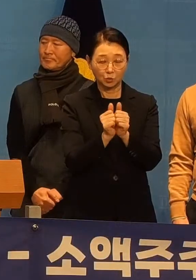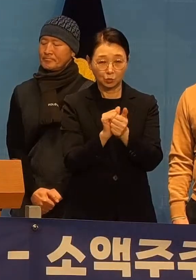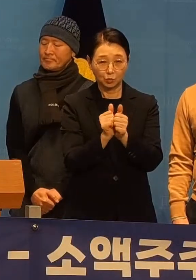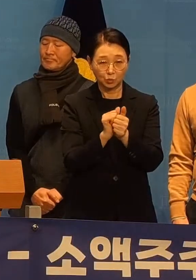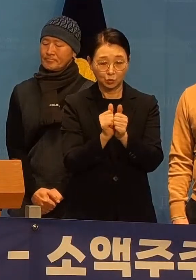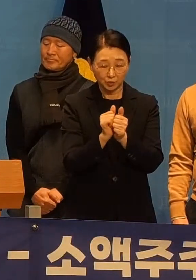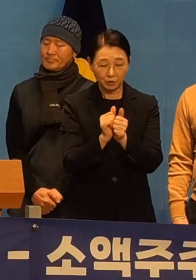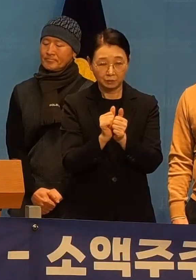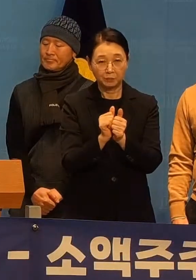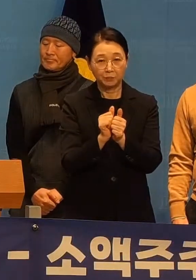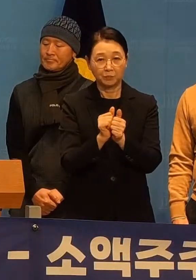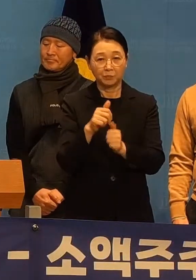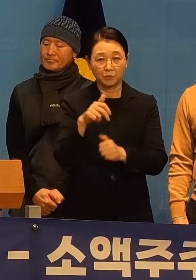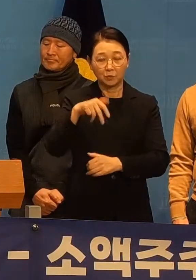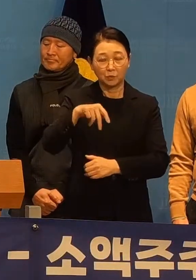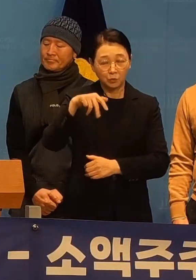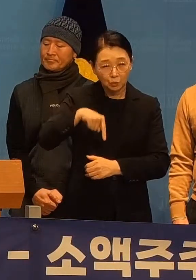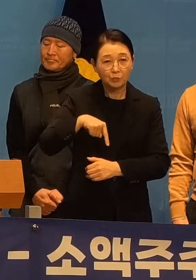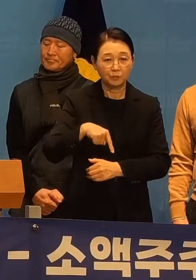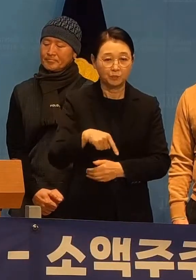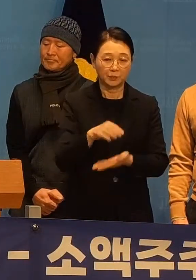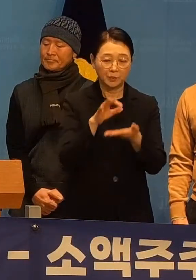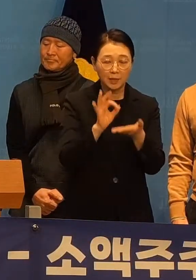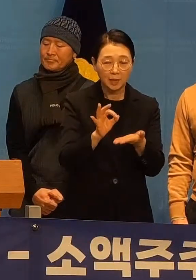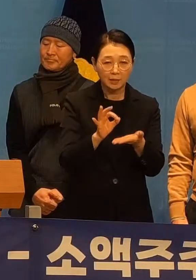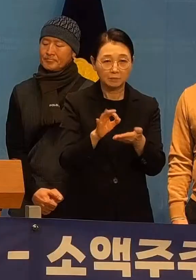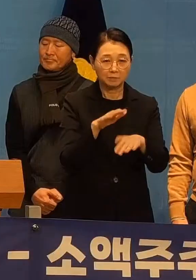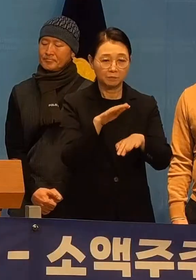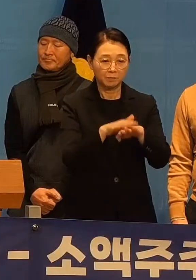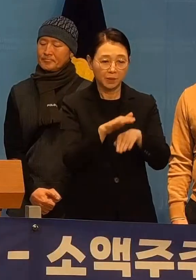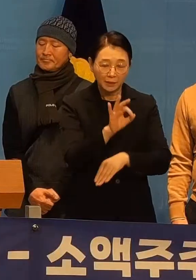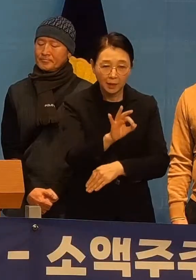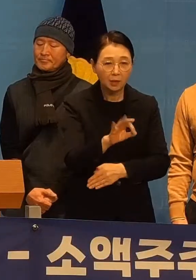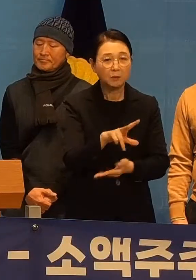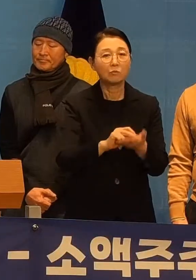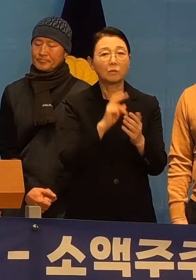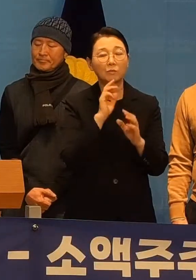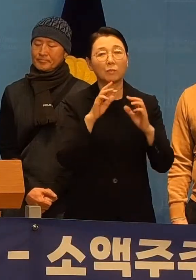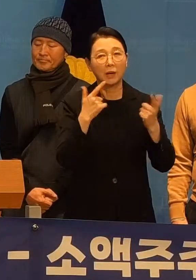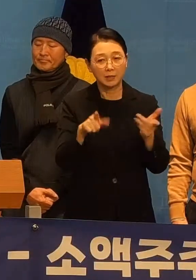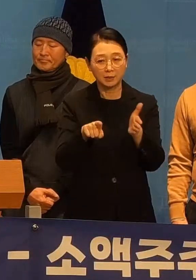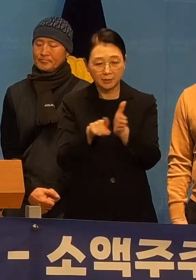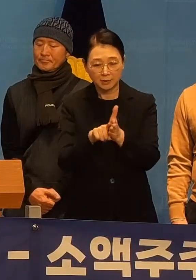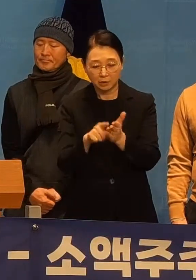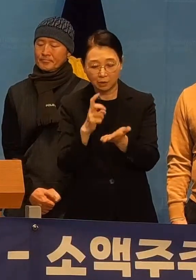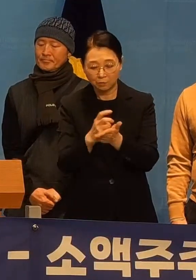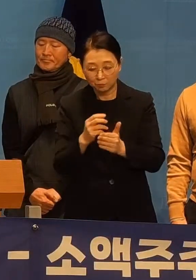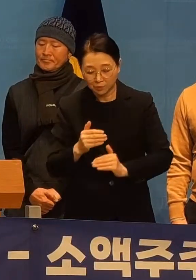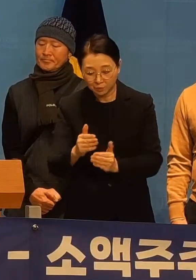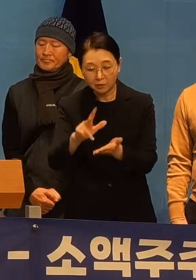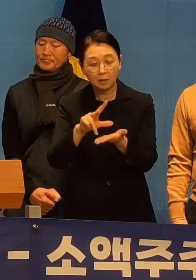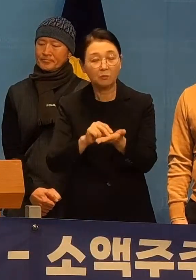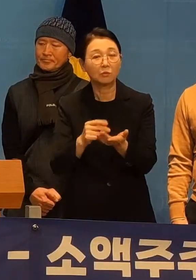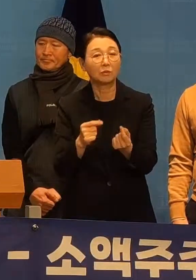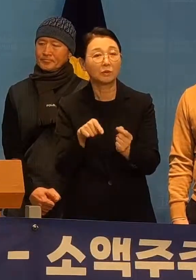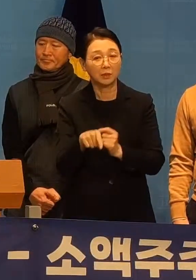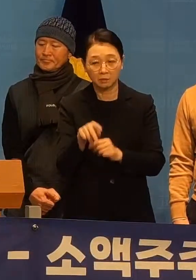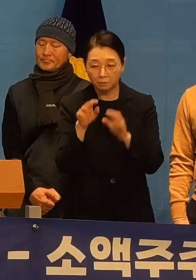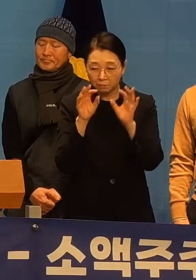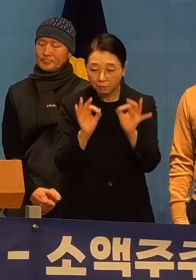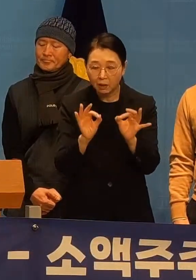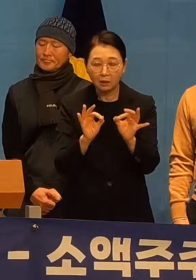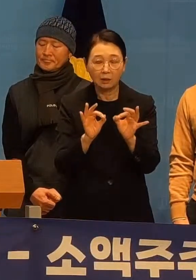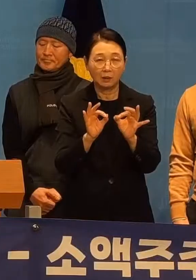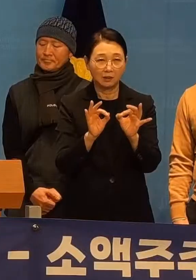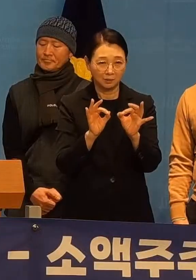단지 배당이나 주가의 문제가 아닌 신뢰와 절차의 문제, 그것을 바라보는